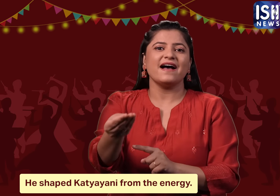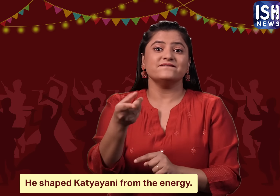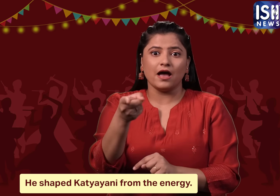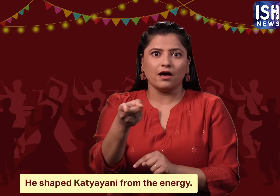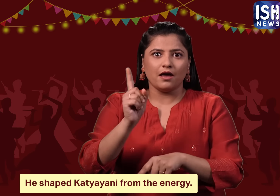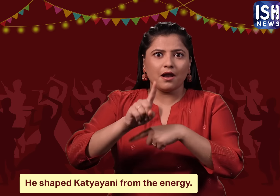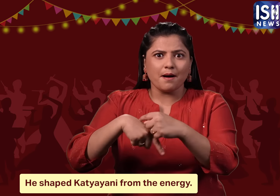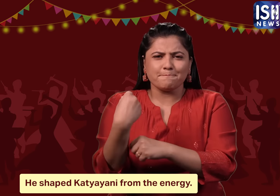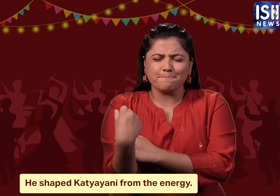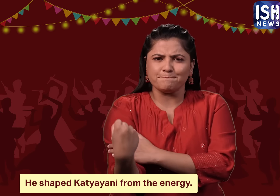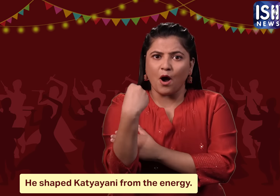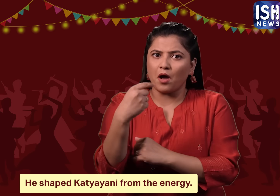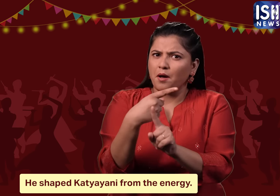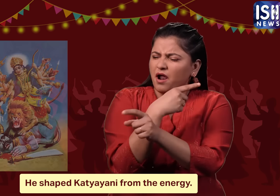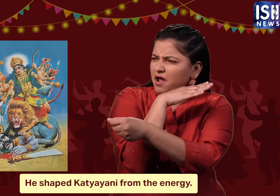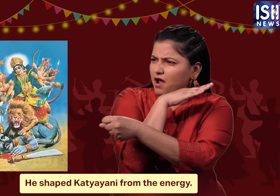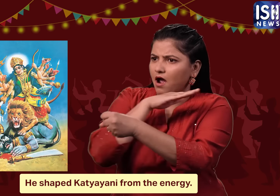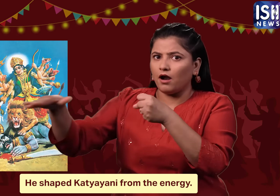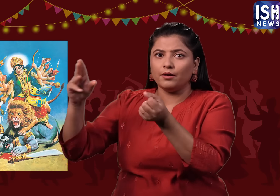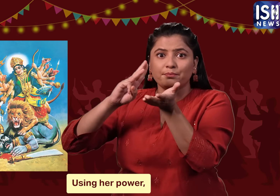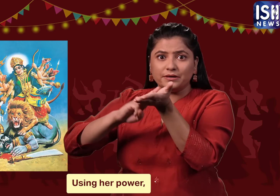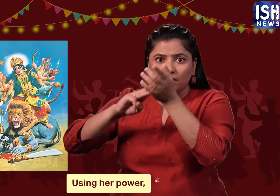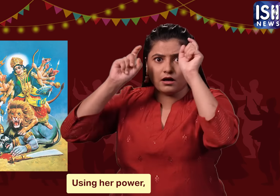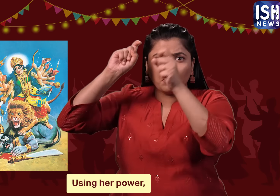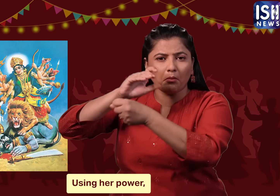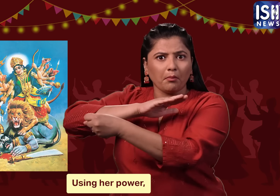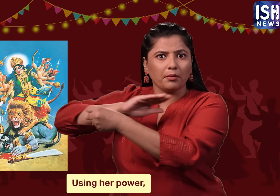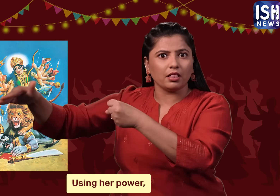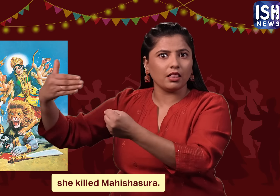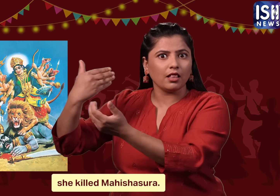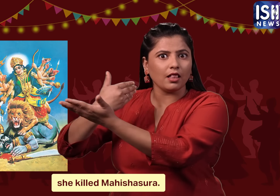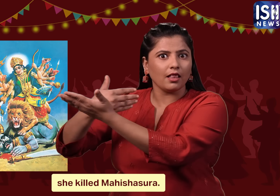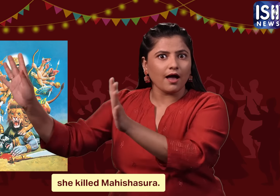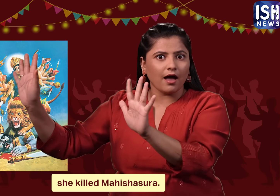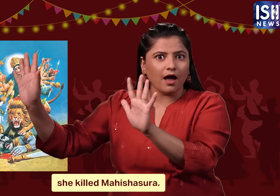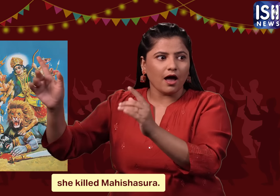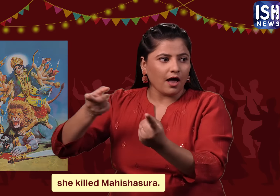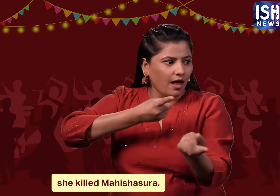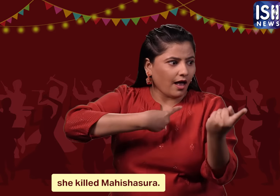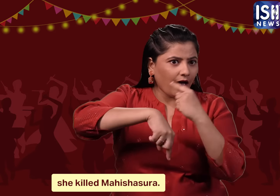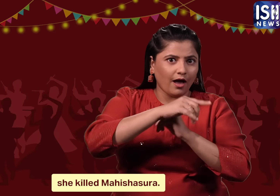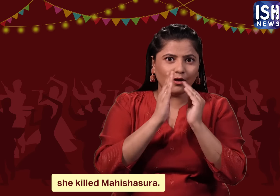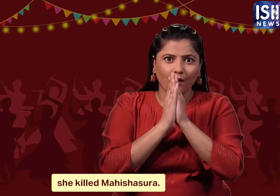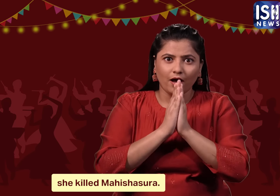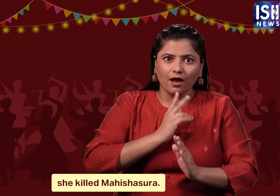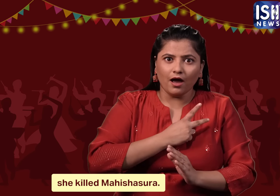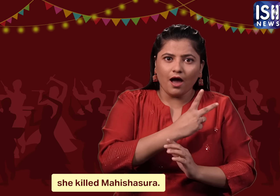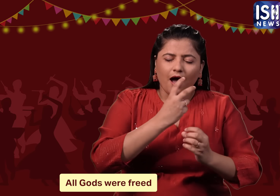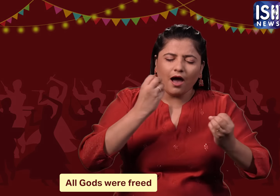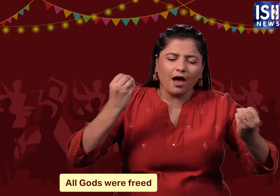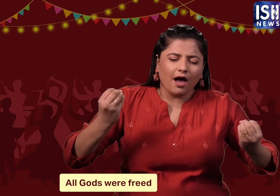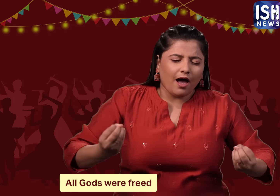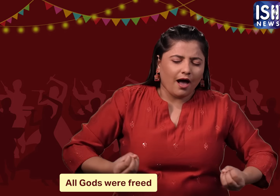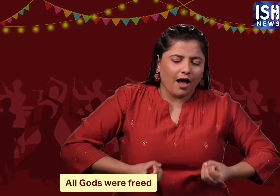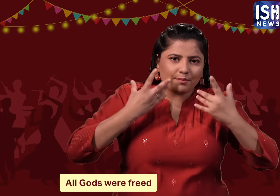उन्होंने ऊर्जा से कात्यायनी को आकार दिया। अपनी शक्ति से उन्होंने महिषासुर का वध कर दिया। सभी देवता